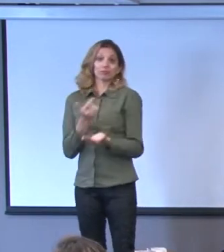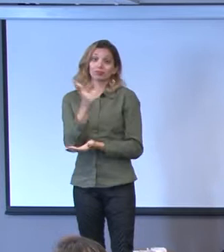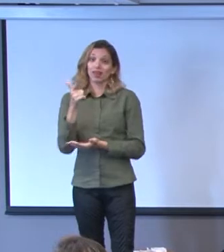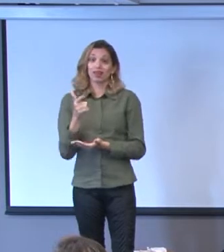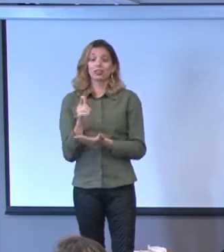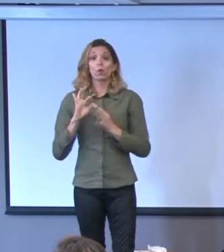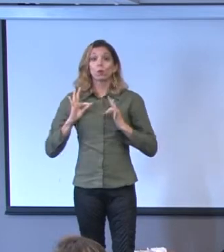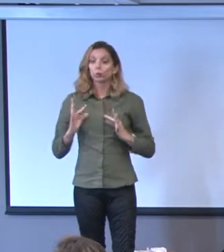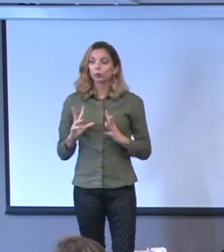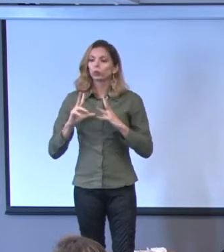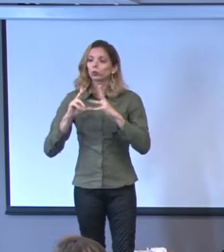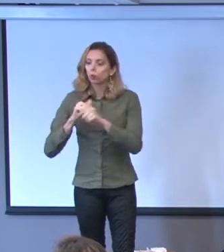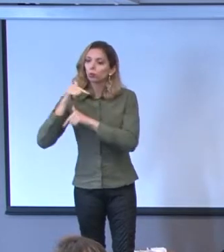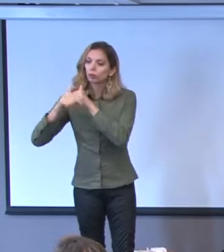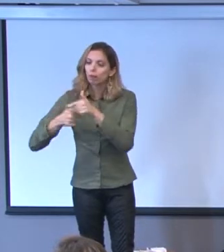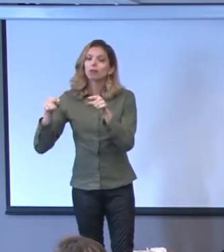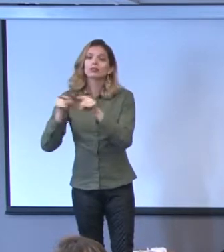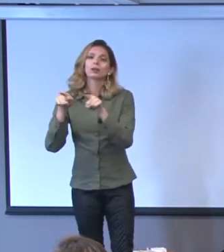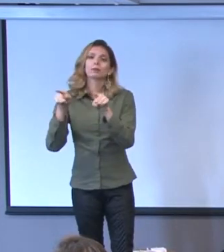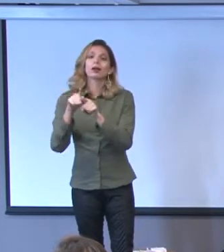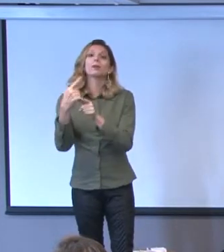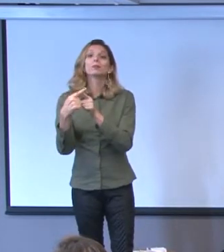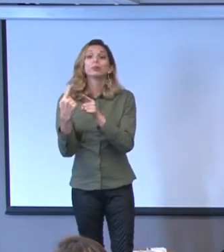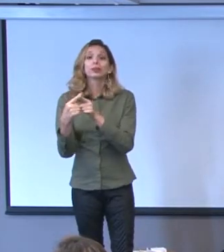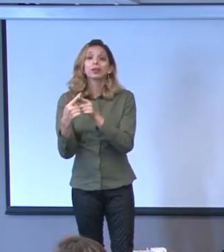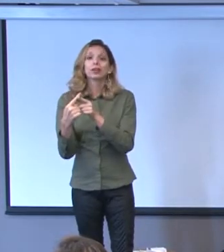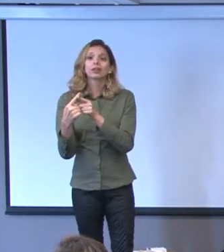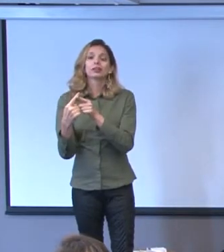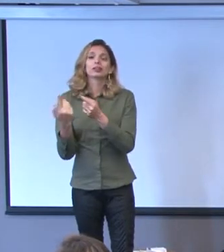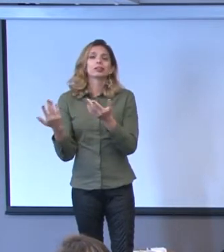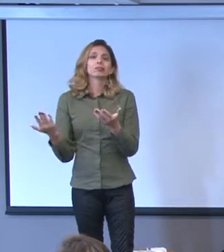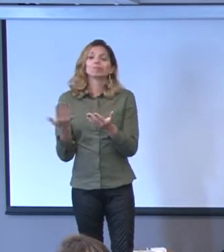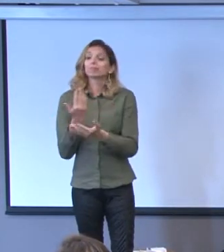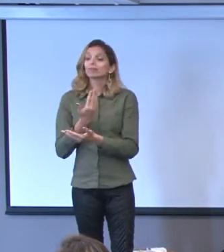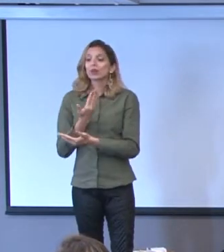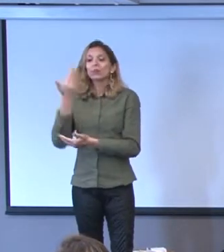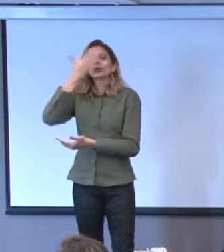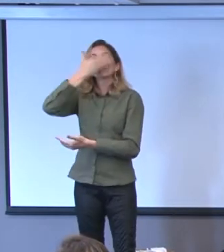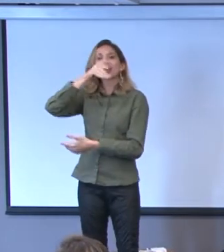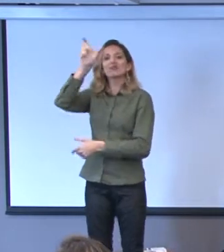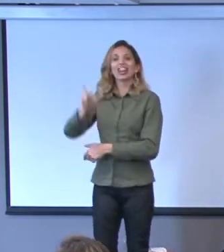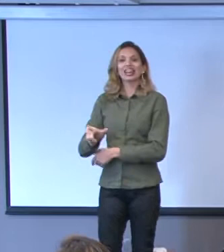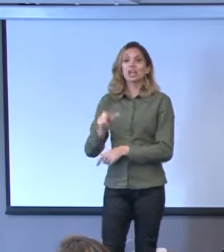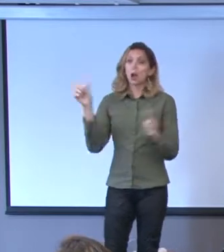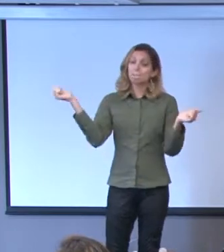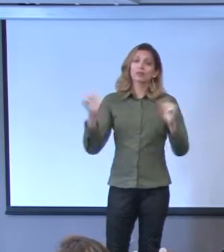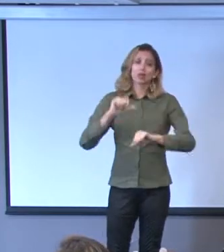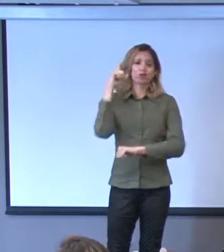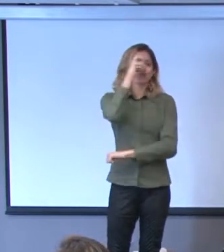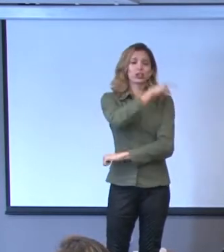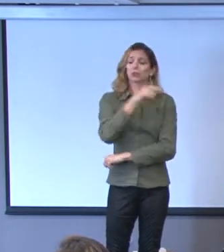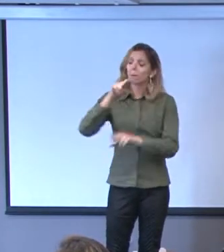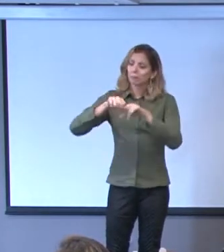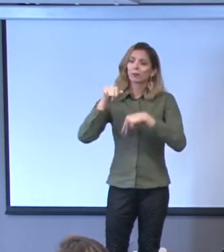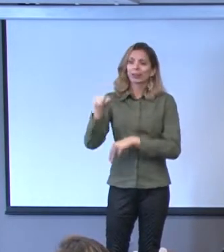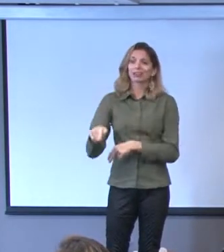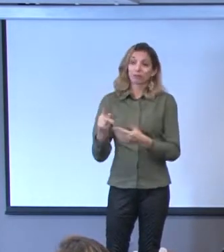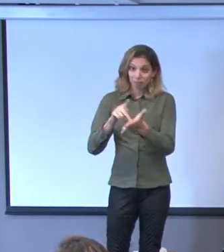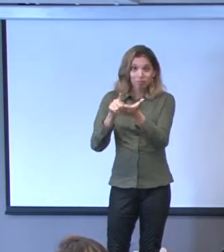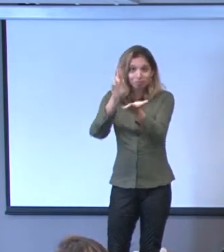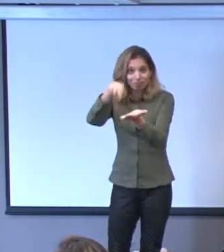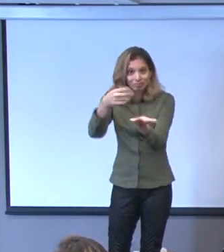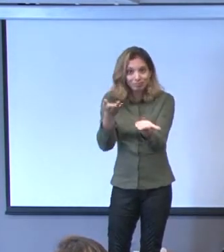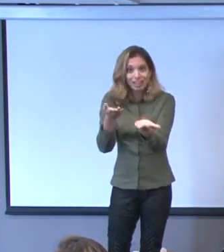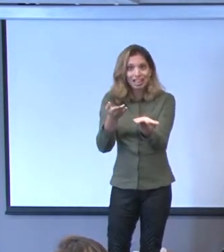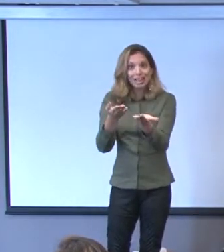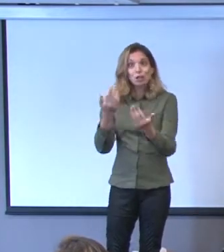fazer todo esse trabalho também. Por quê? Porque não são visíveis. O surdo, eu acho que é o mais difícil por conta disso, né? Porque